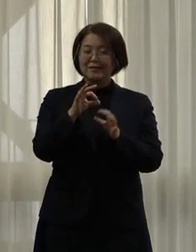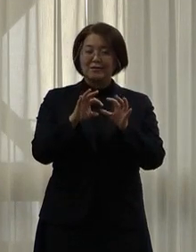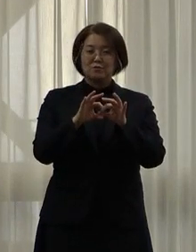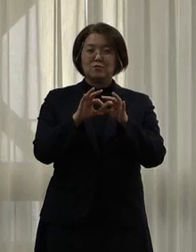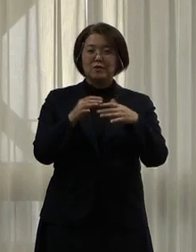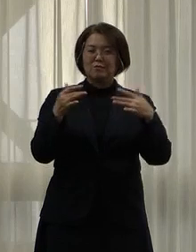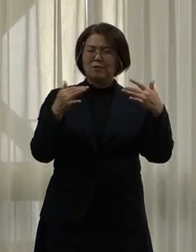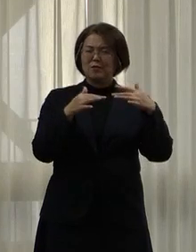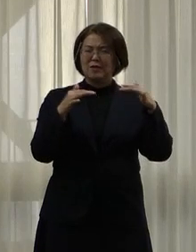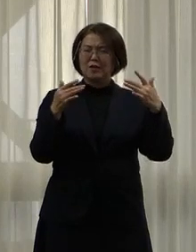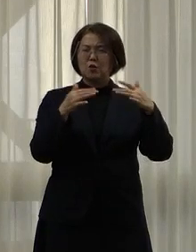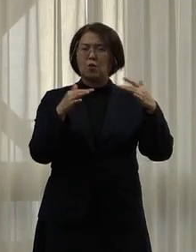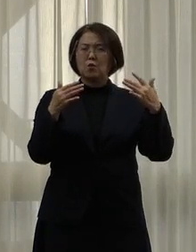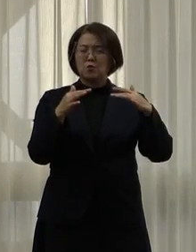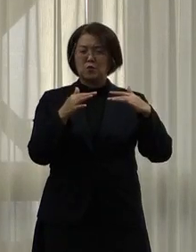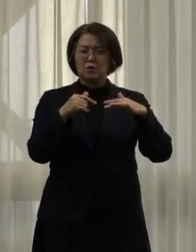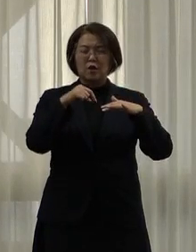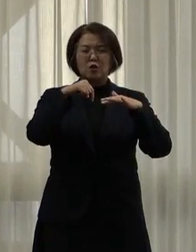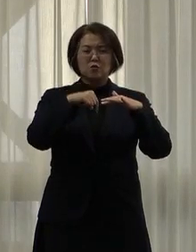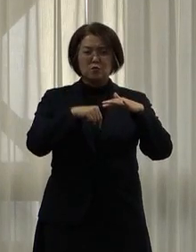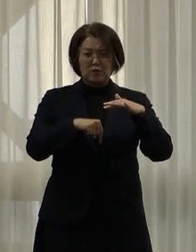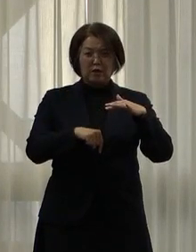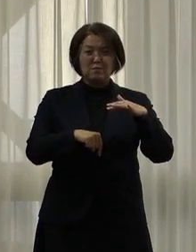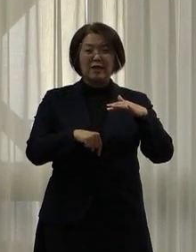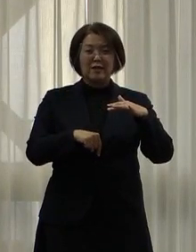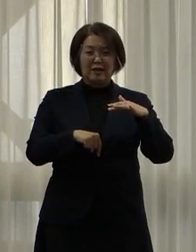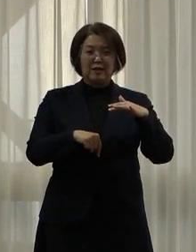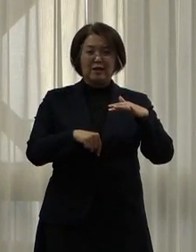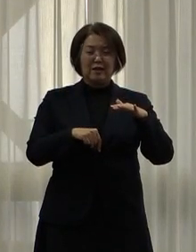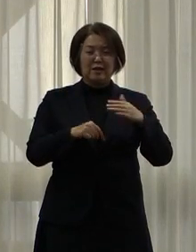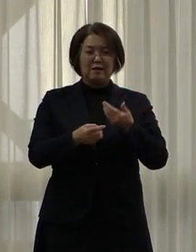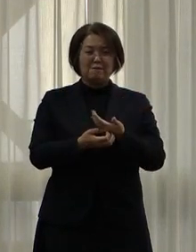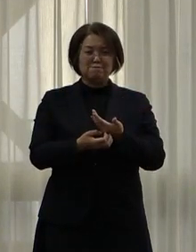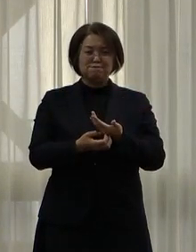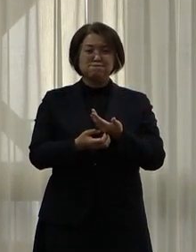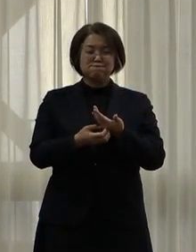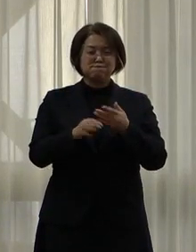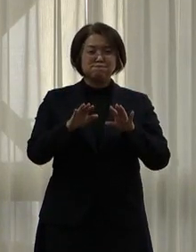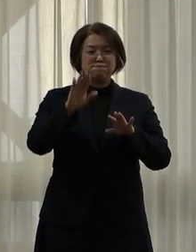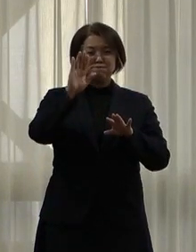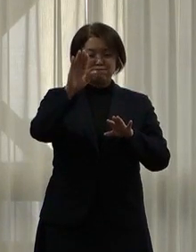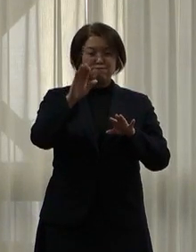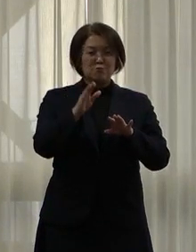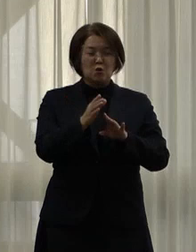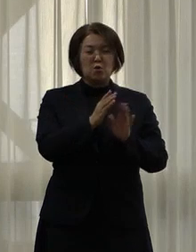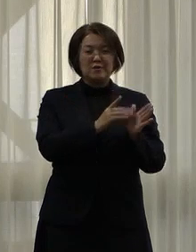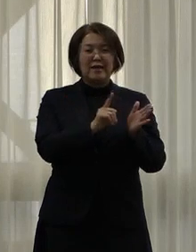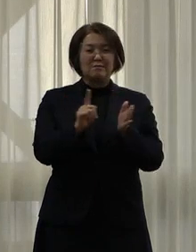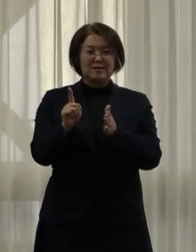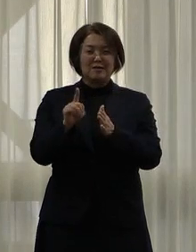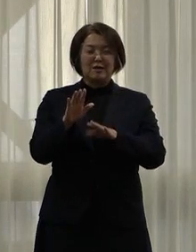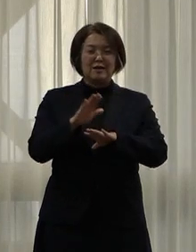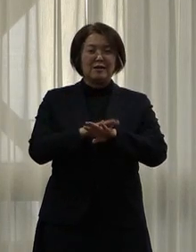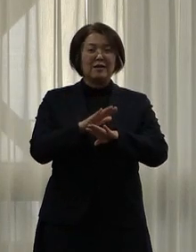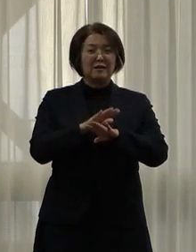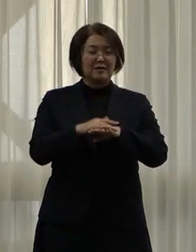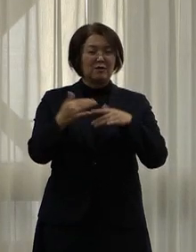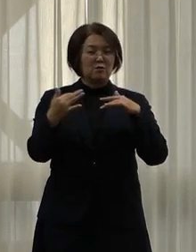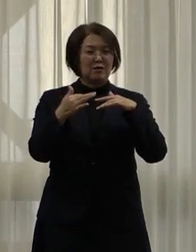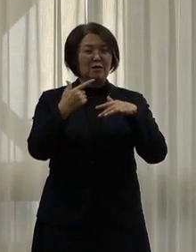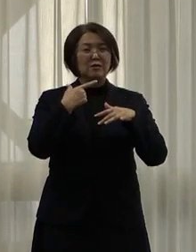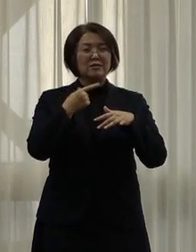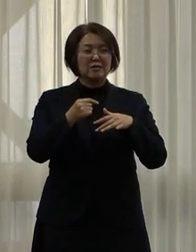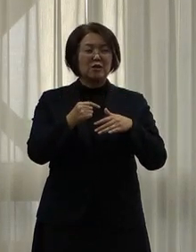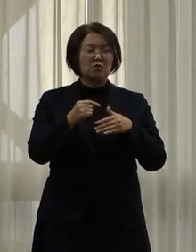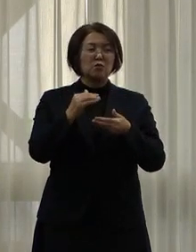をこう、十分深めた上でですね、今後 の、 武道館の整備の在り方について一緒に議論していきたいという